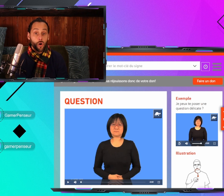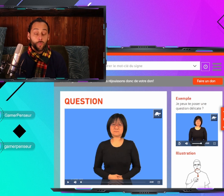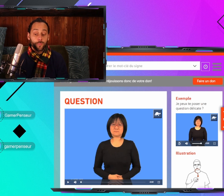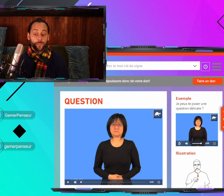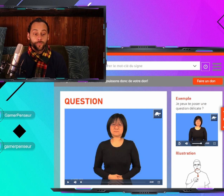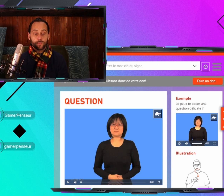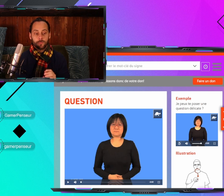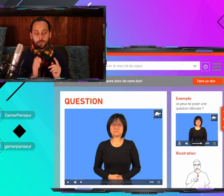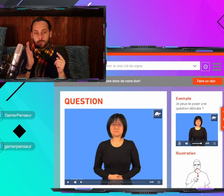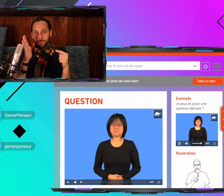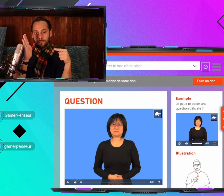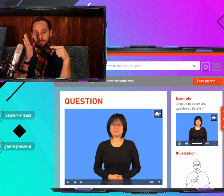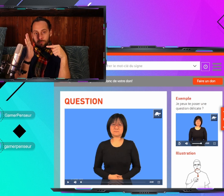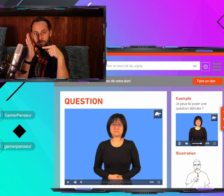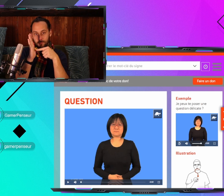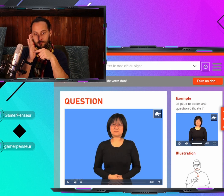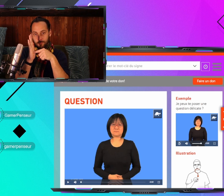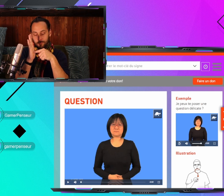Quand?